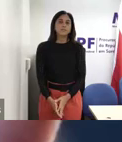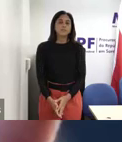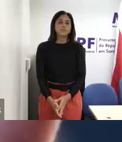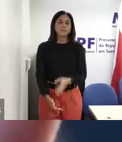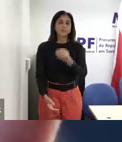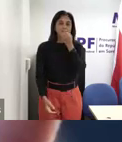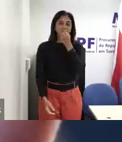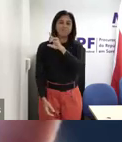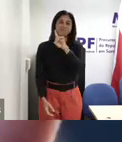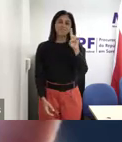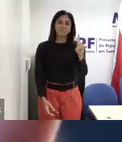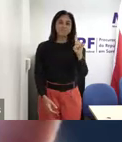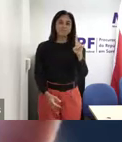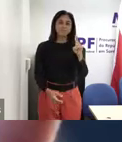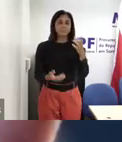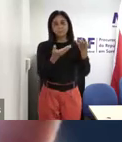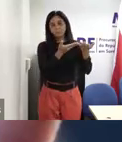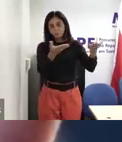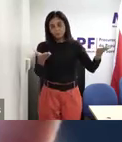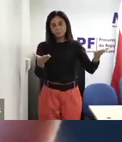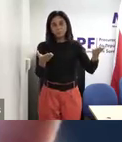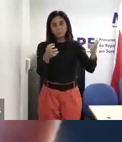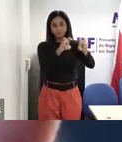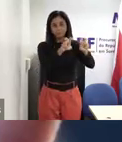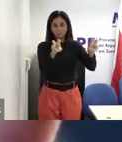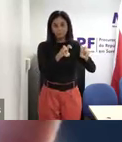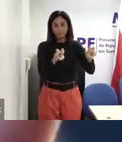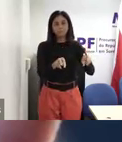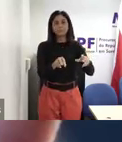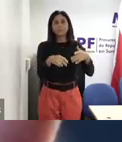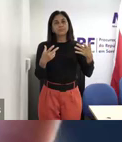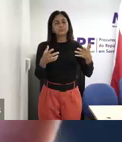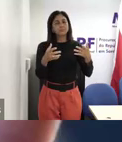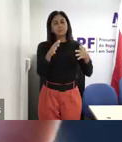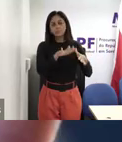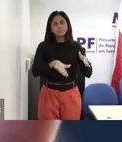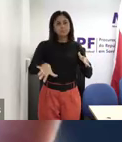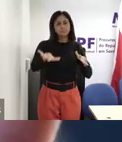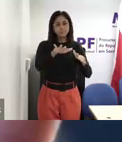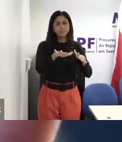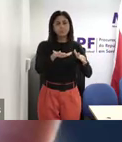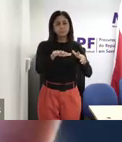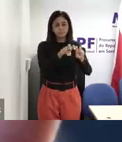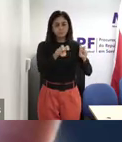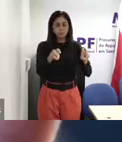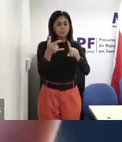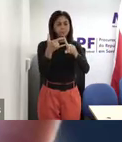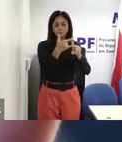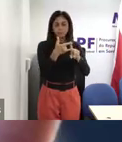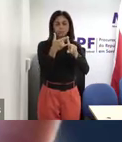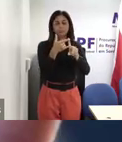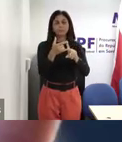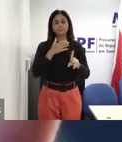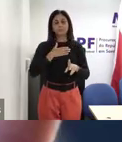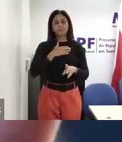Bom dia a todas as pessoas e representantes de instituições aqui presentes Eh meu nome como já